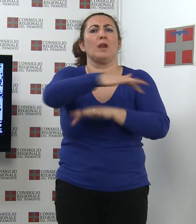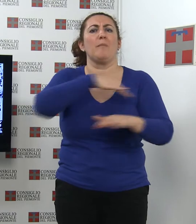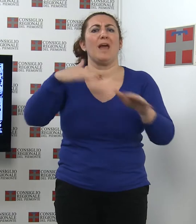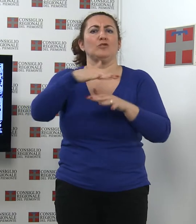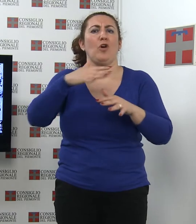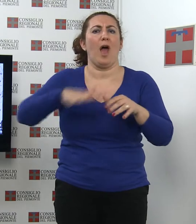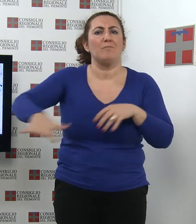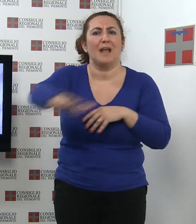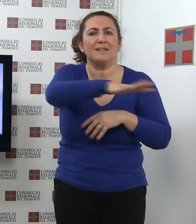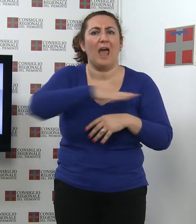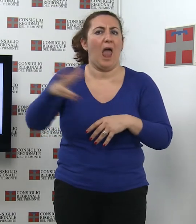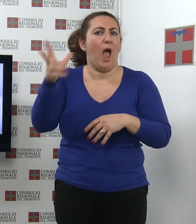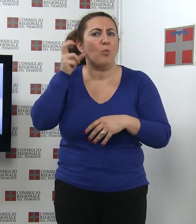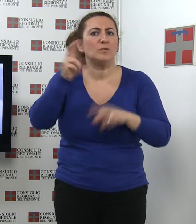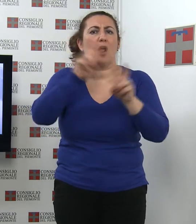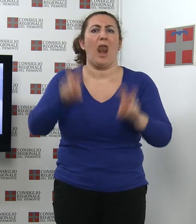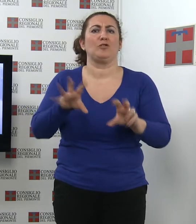elettromagnetico. In breve.